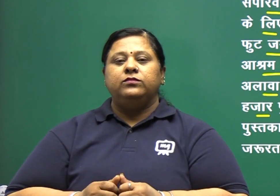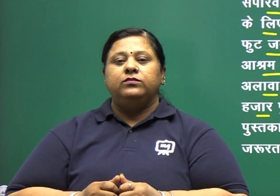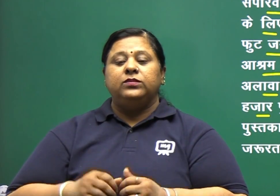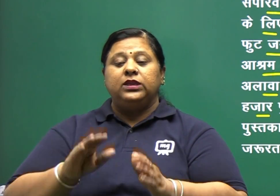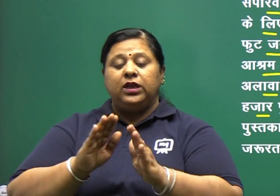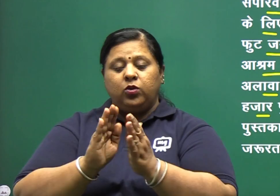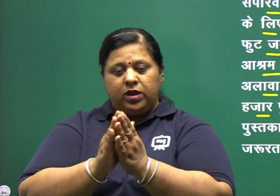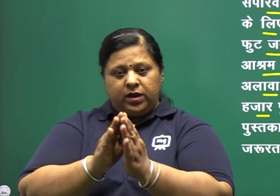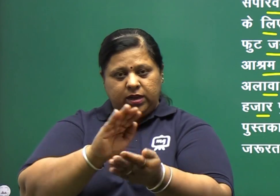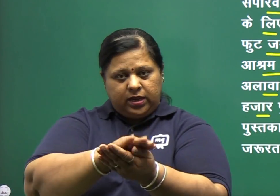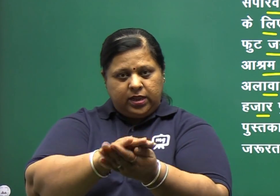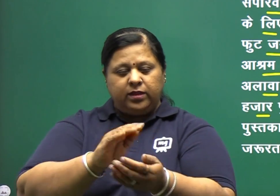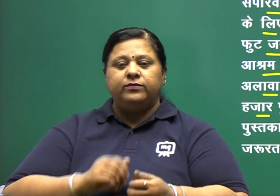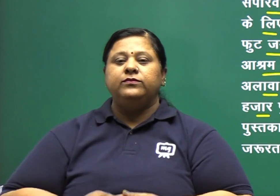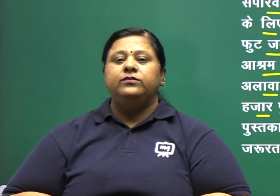के रखने के लिए